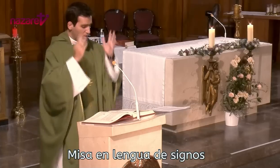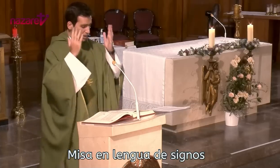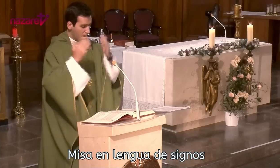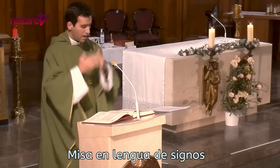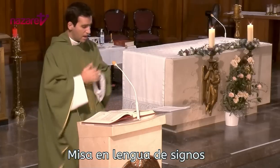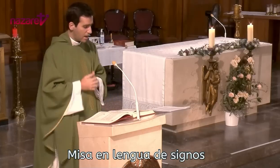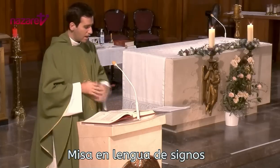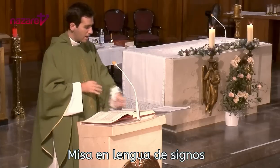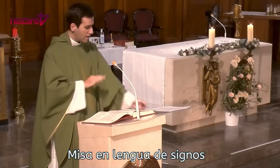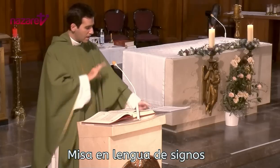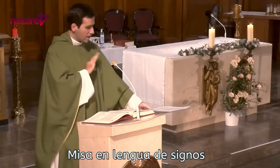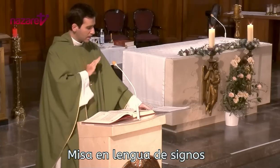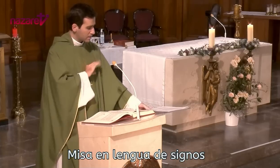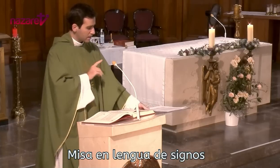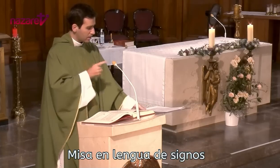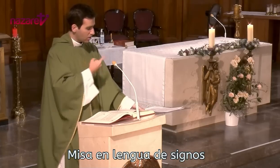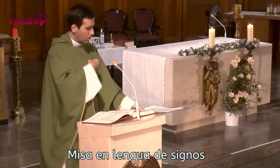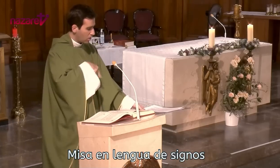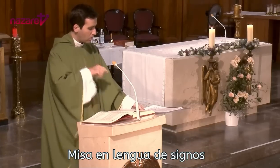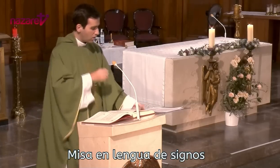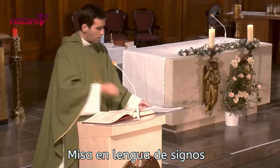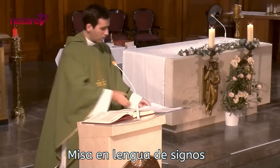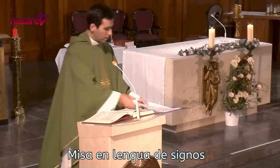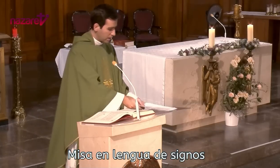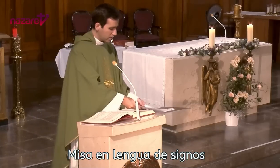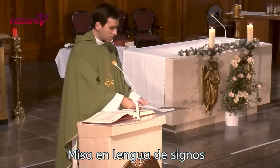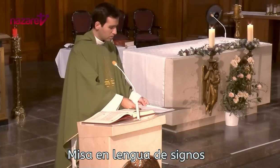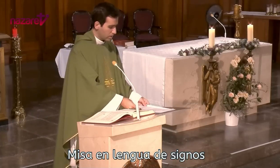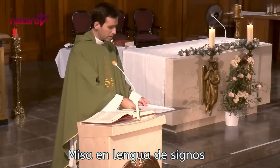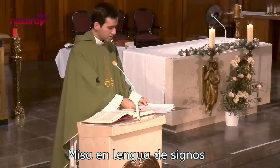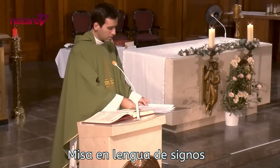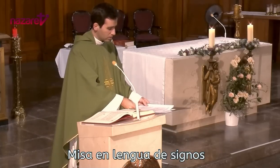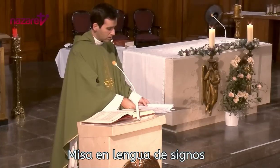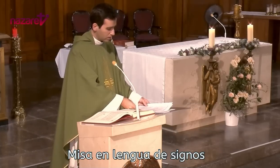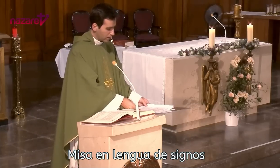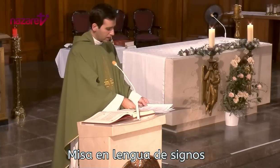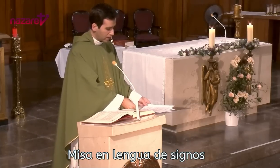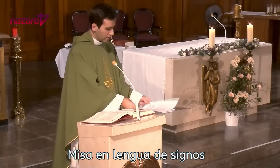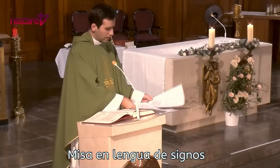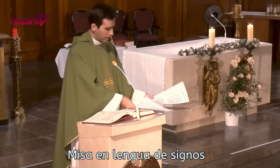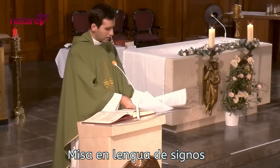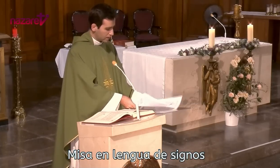aleluya, el Señor es nuestro Rey.